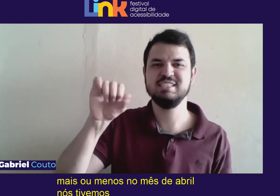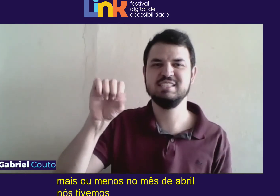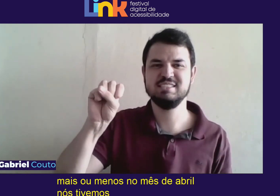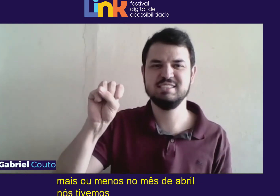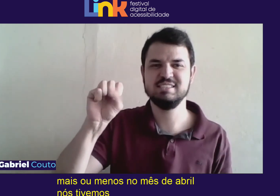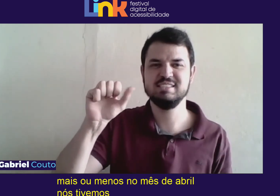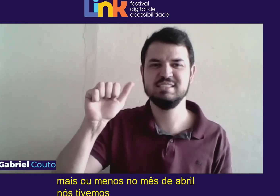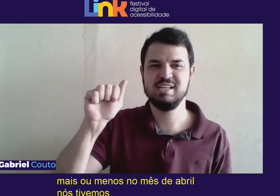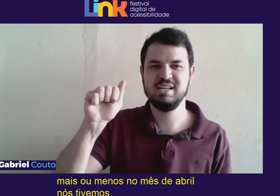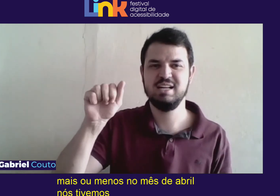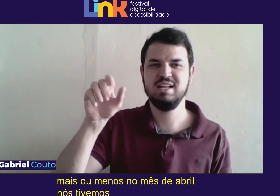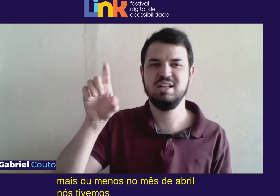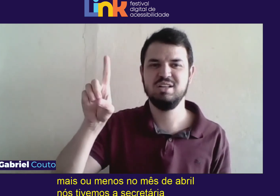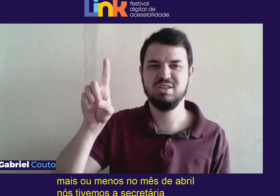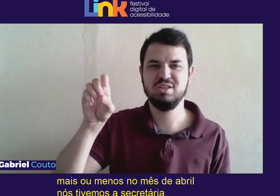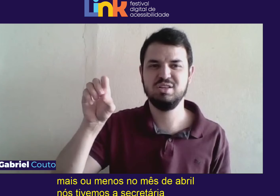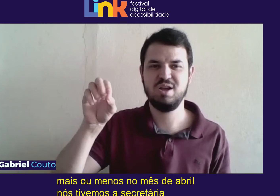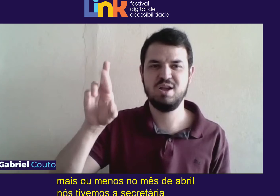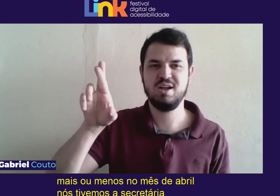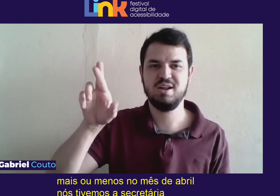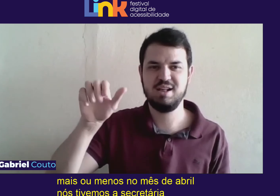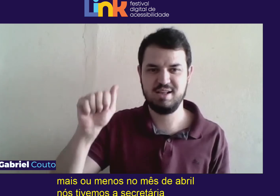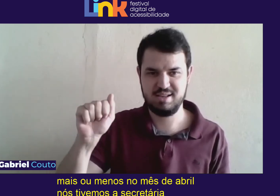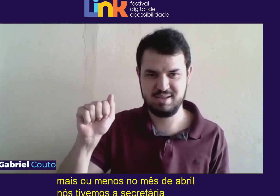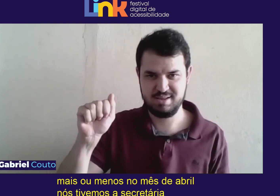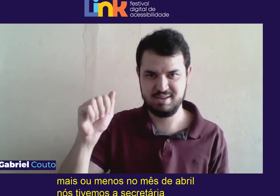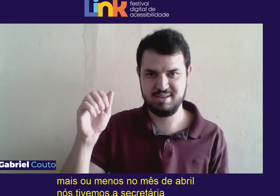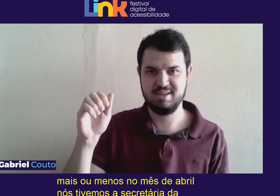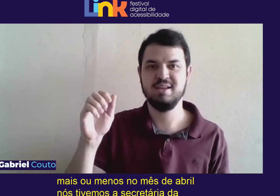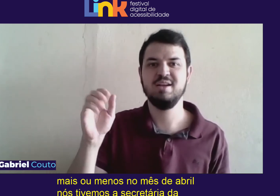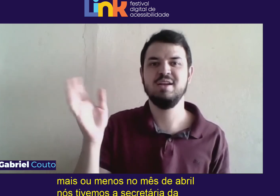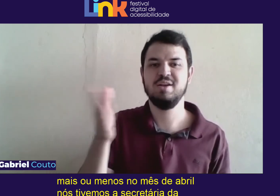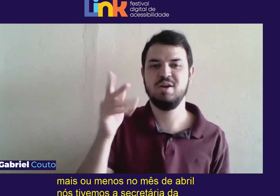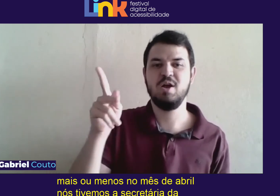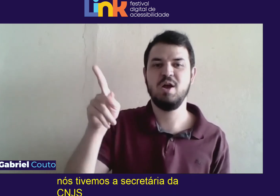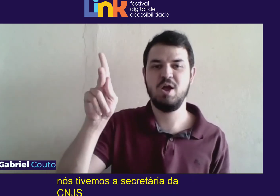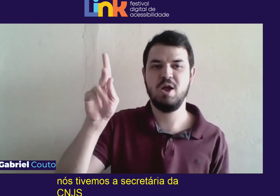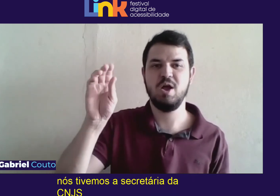da CNJS, ela se chama Isadora